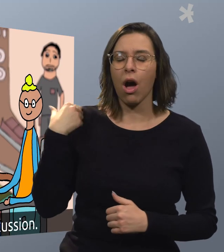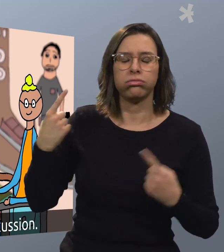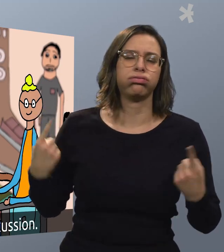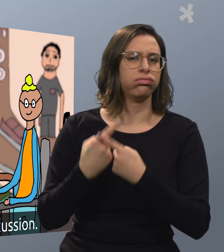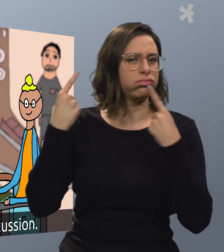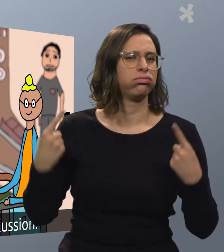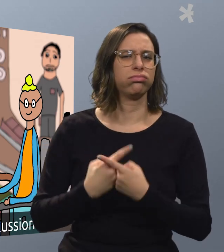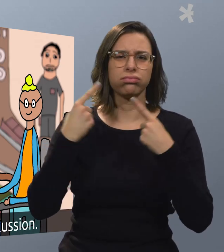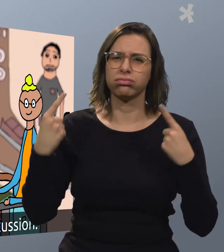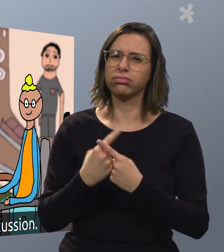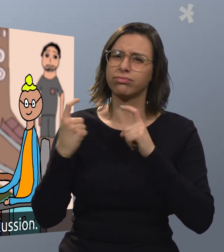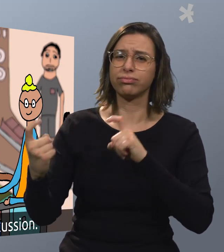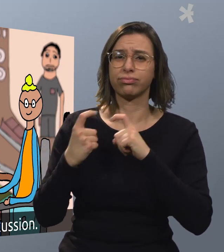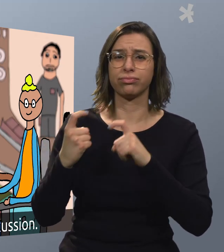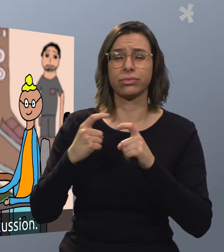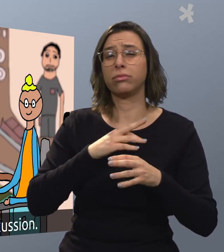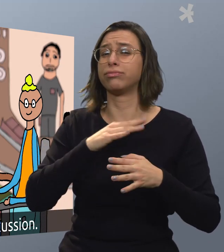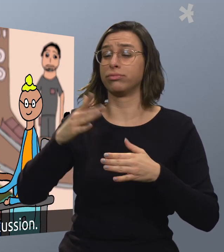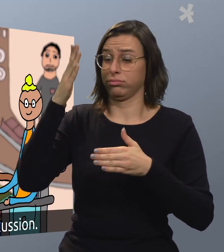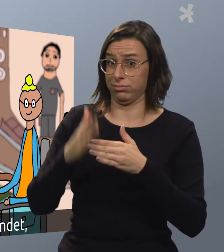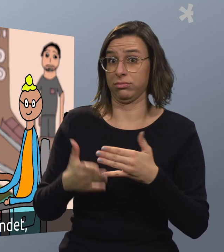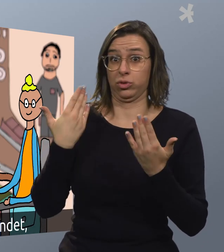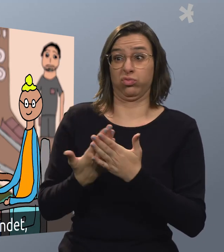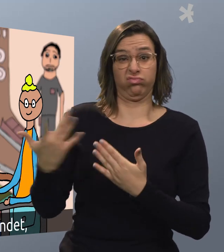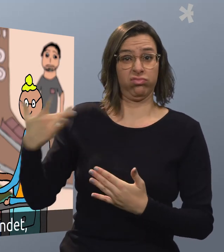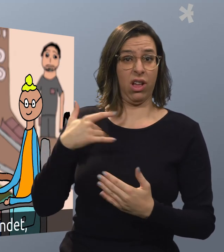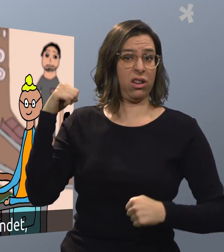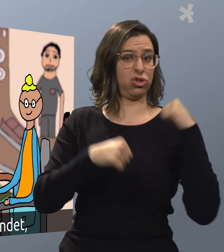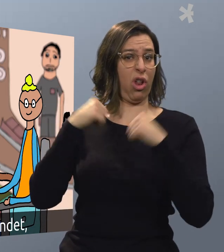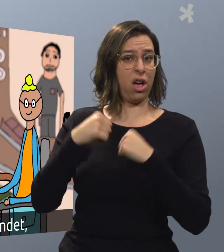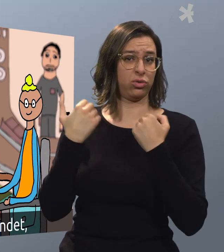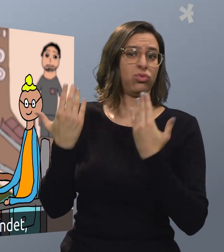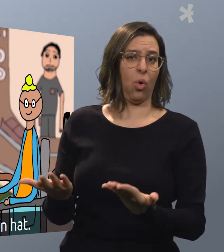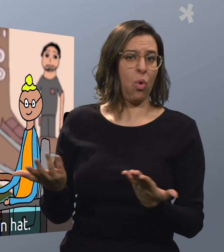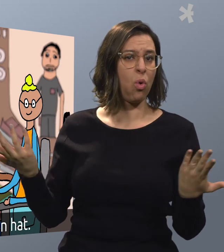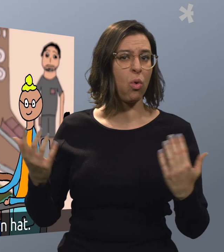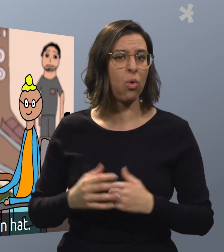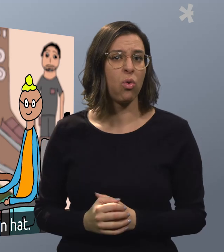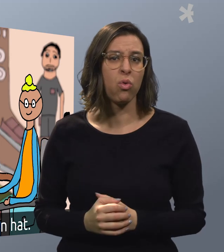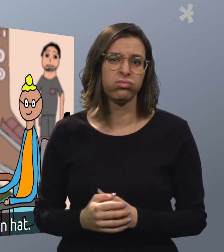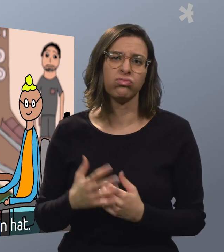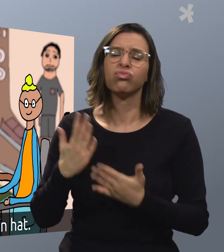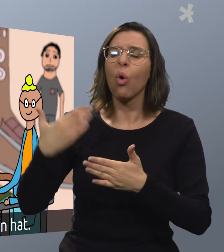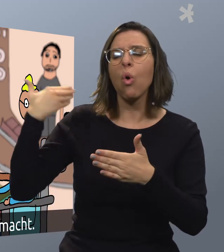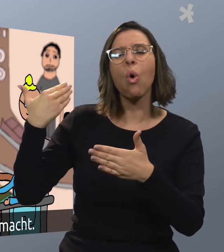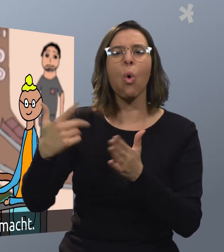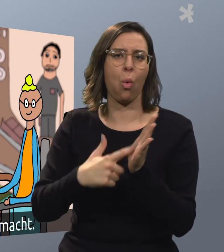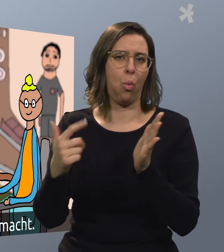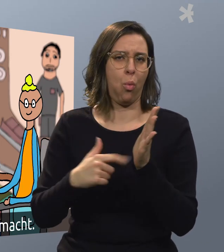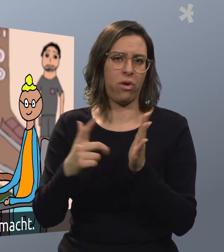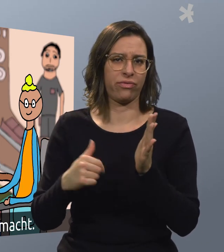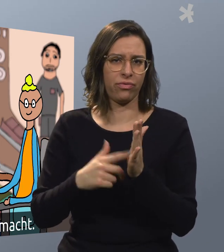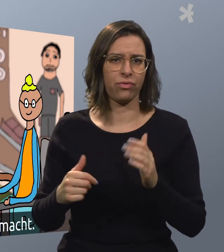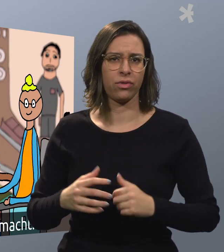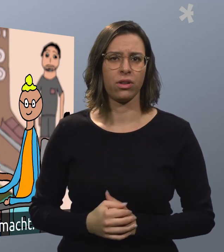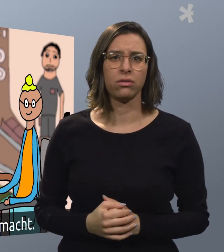Wir hatten eine wilde Diskussion und die hat er dann beendet, indem er mich geschlagen hat. Das hat